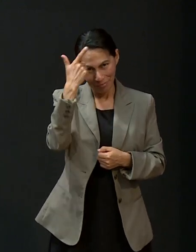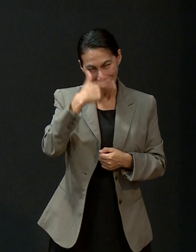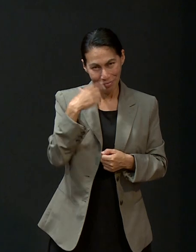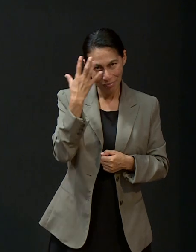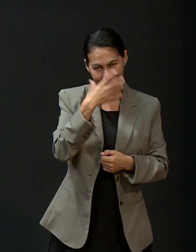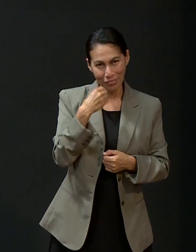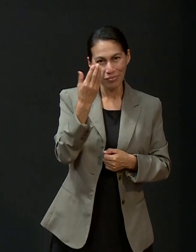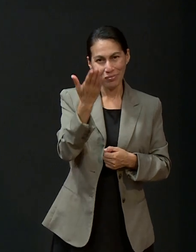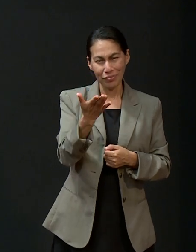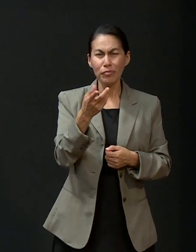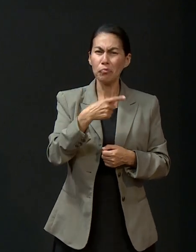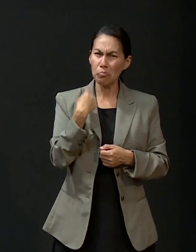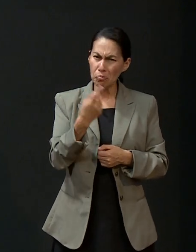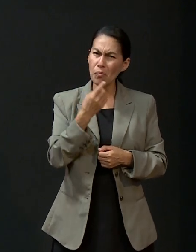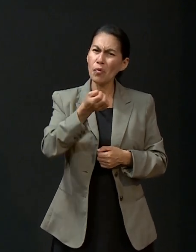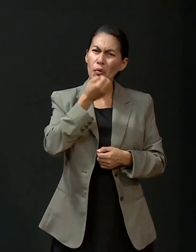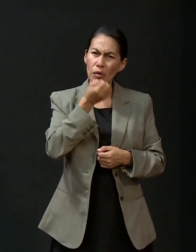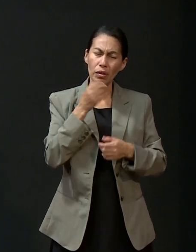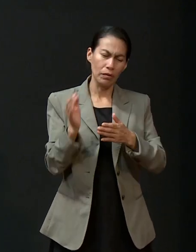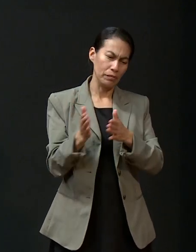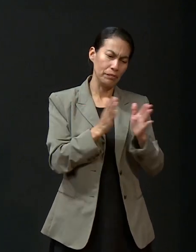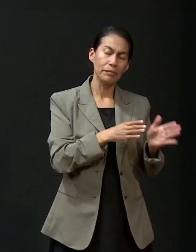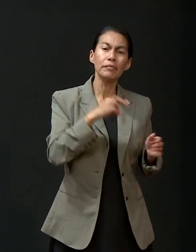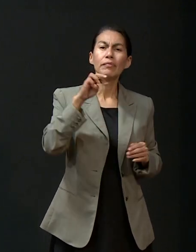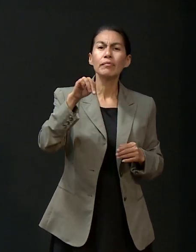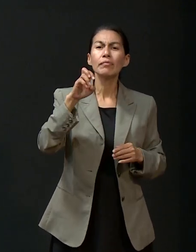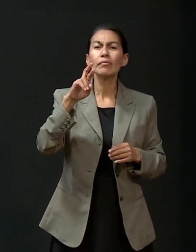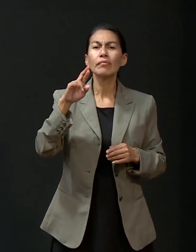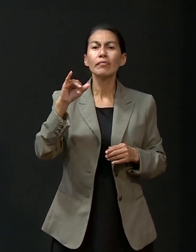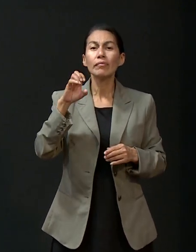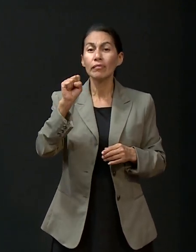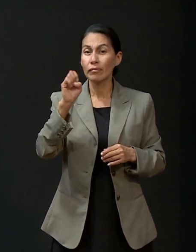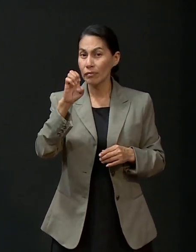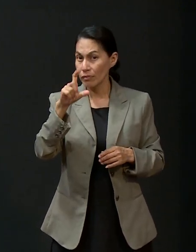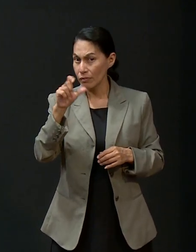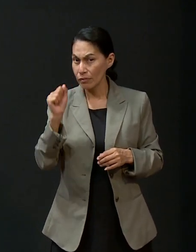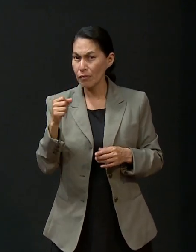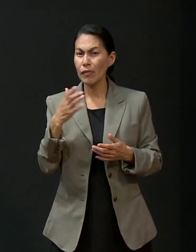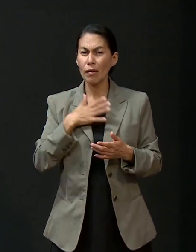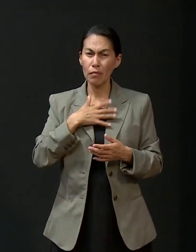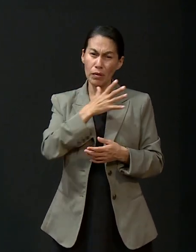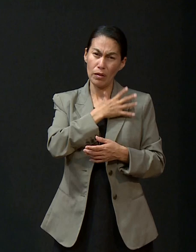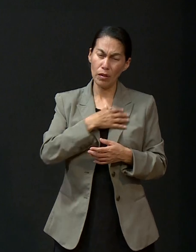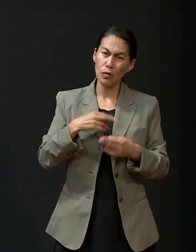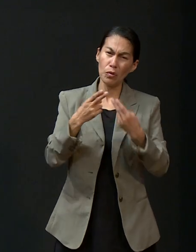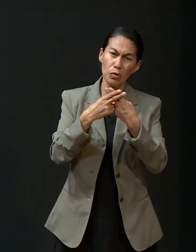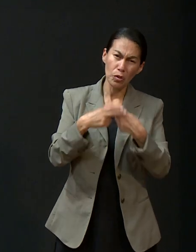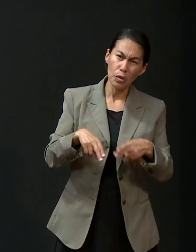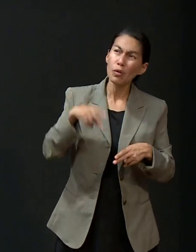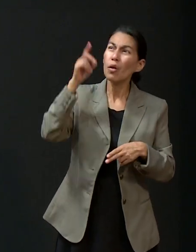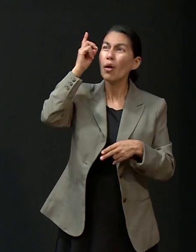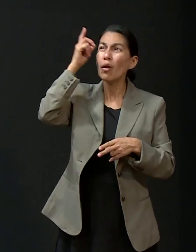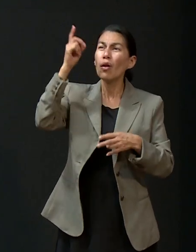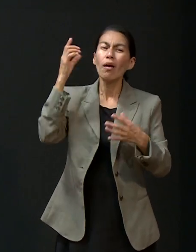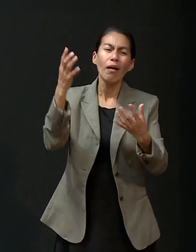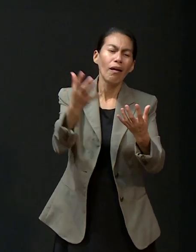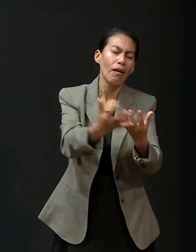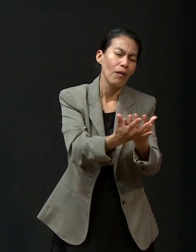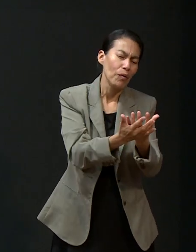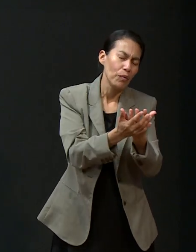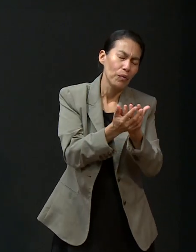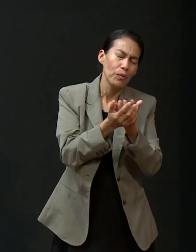orando Sin duda alguna Por tu bienestar Marisela Por mis hijos Y mis nietos Que sean alcanzados Por Dios